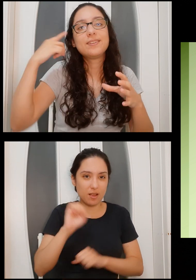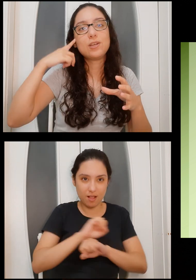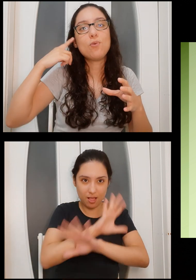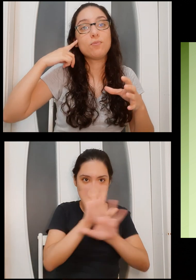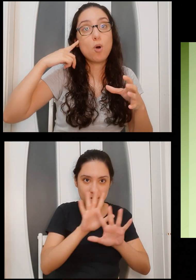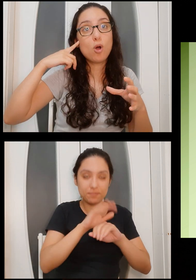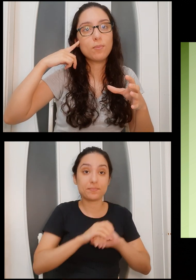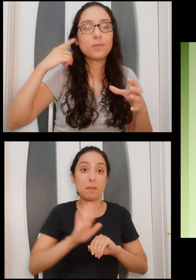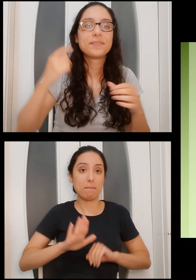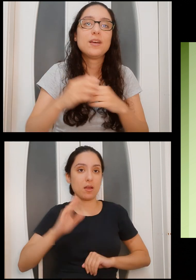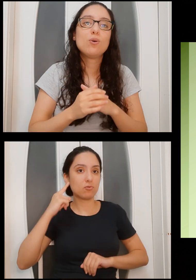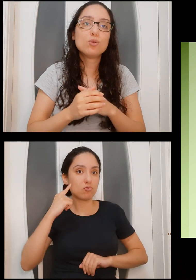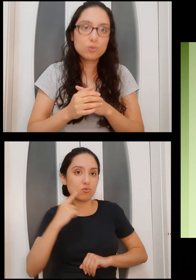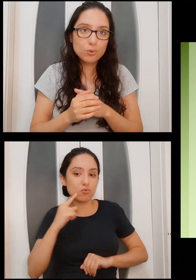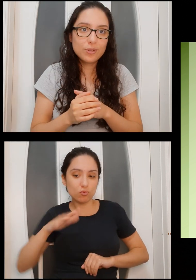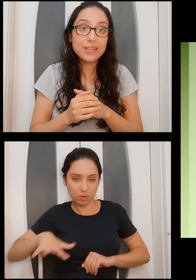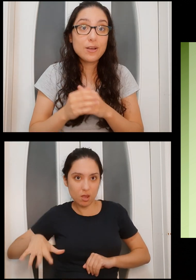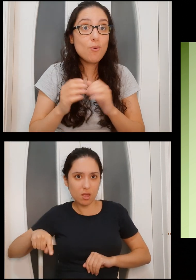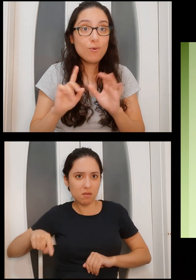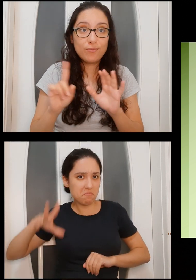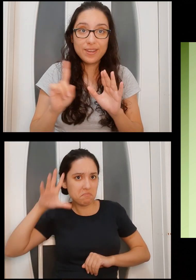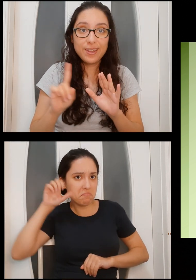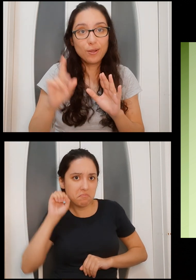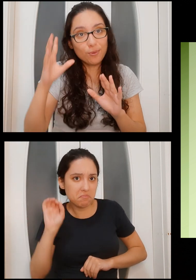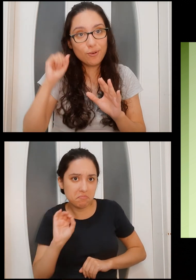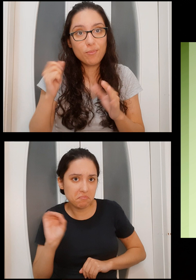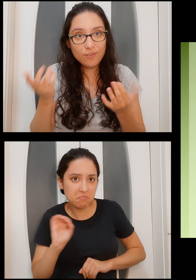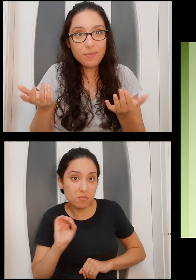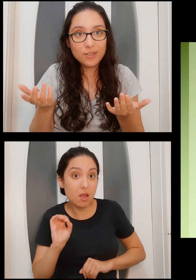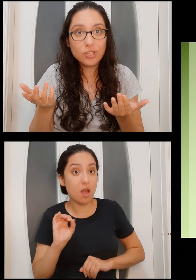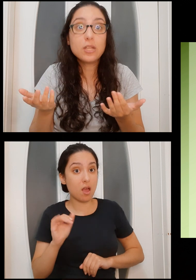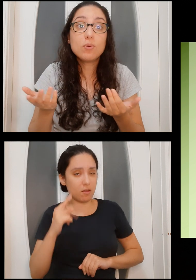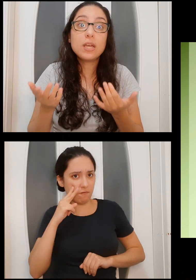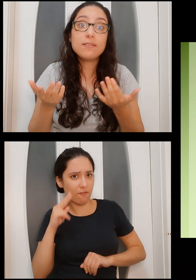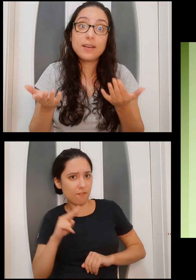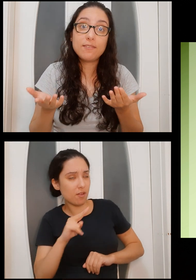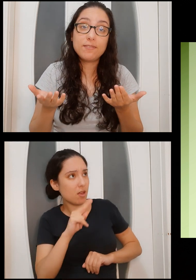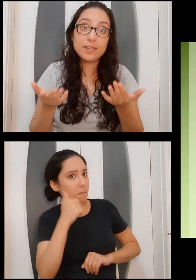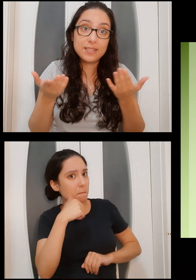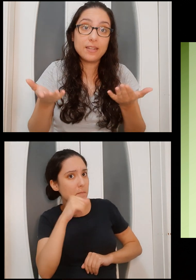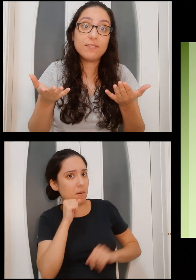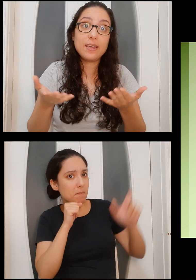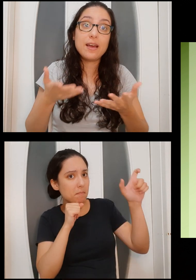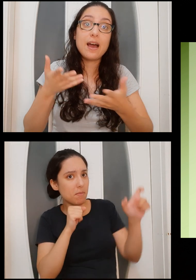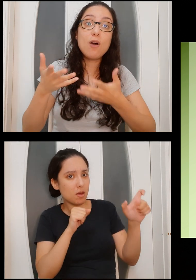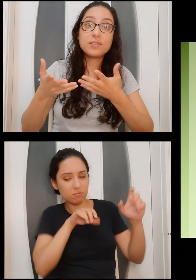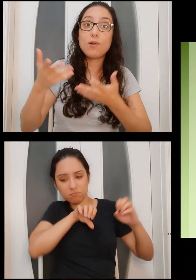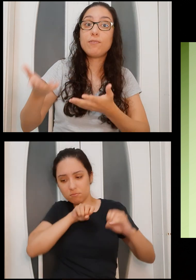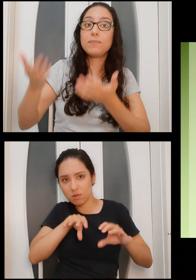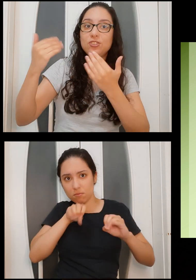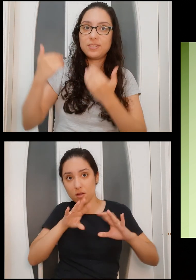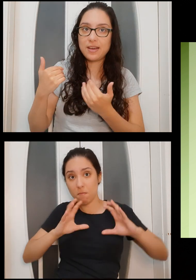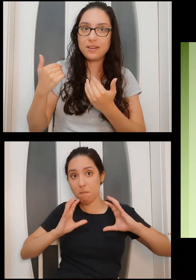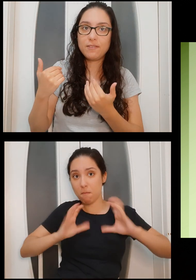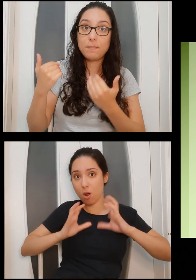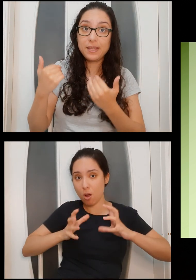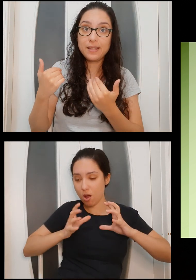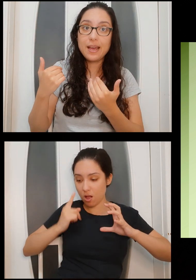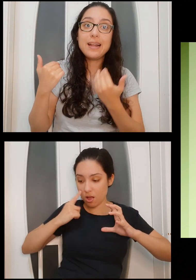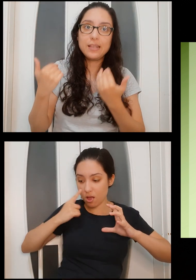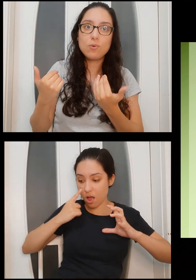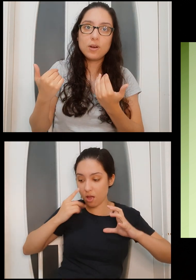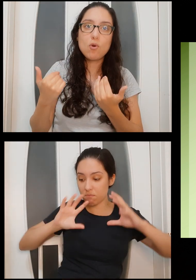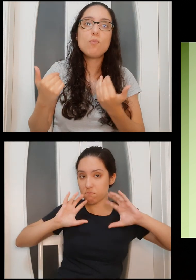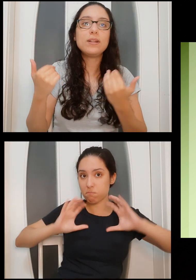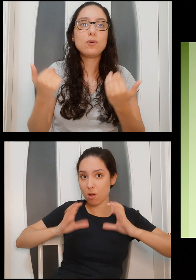bola. Você ouve bola, bola. O surdo, ele não ouve aquilo, obviamente. Então, o que ele vai fazer? Ele vai se alfabetizar, ele vai